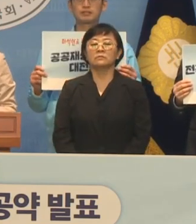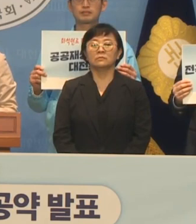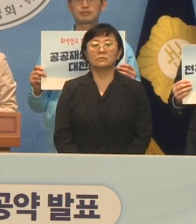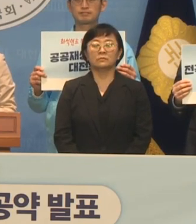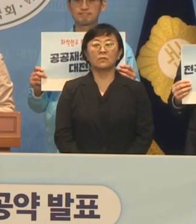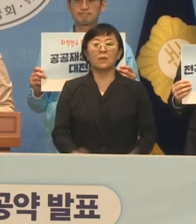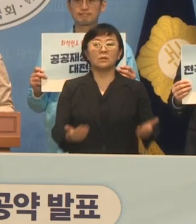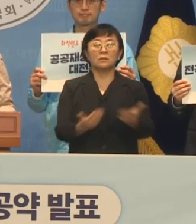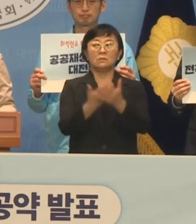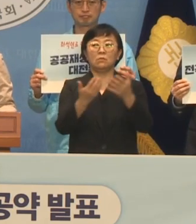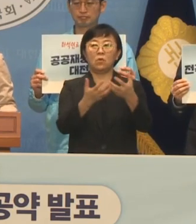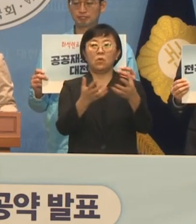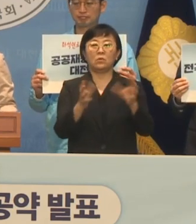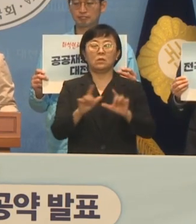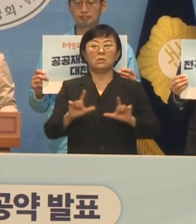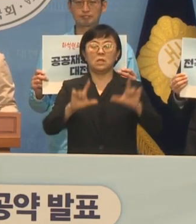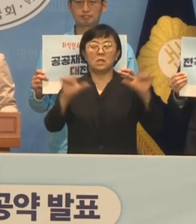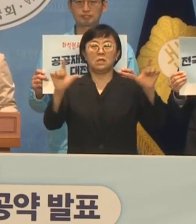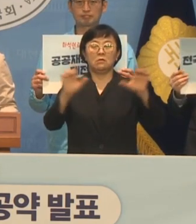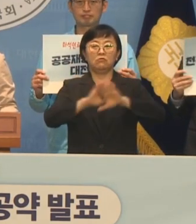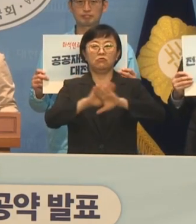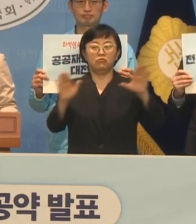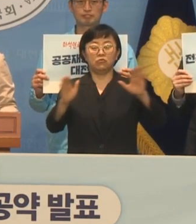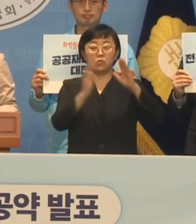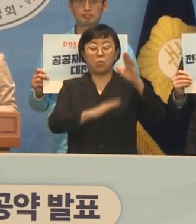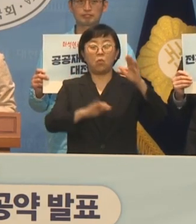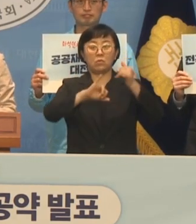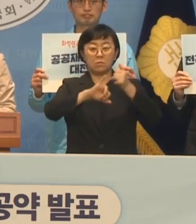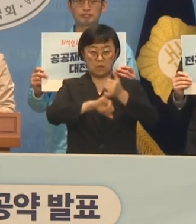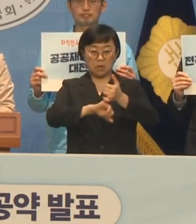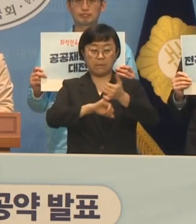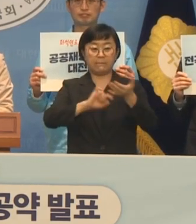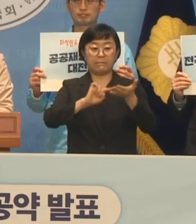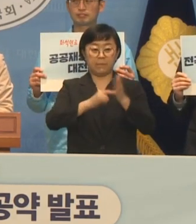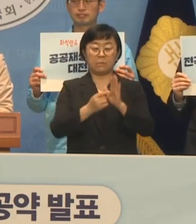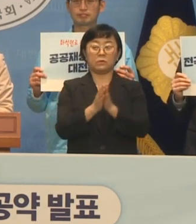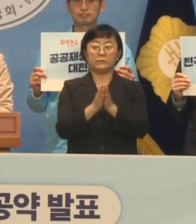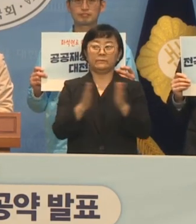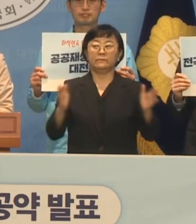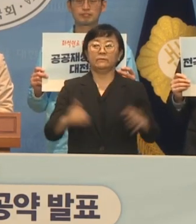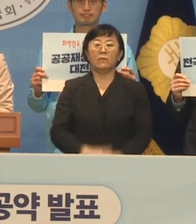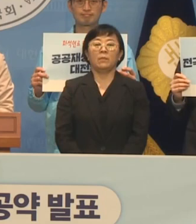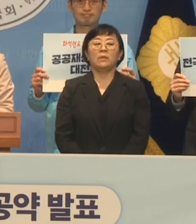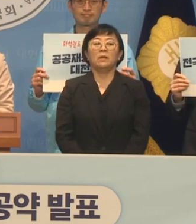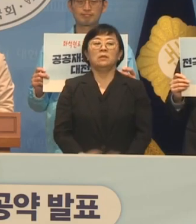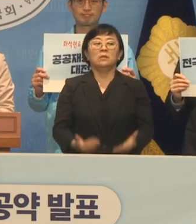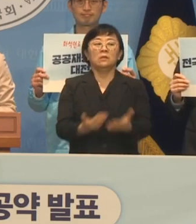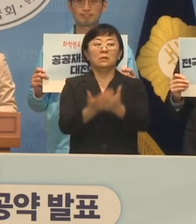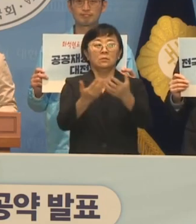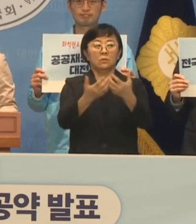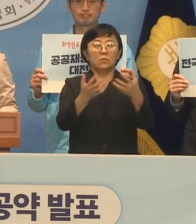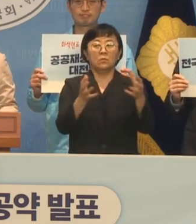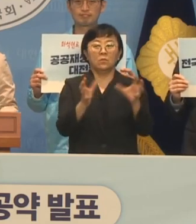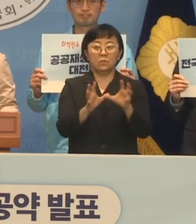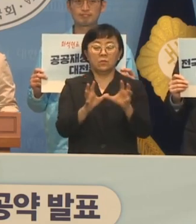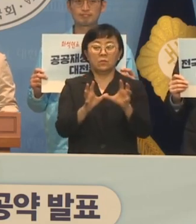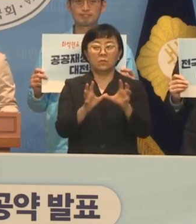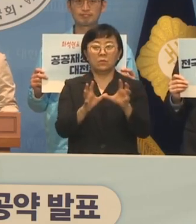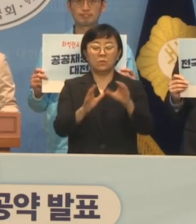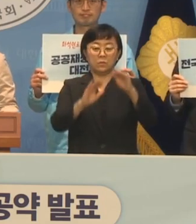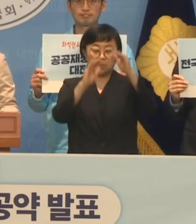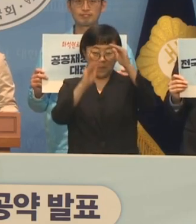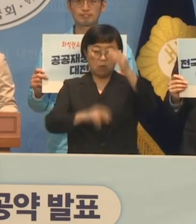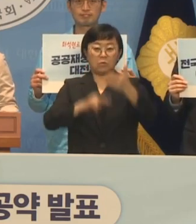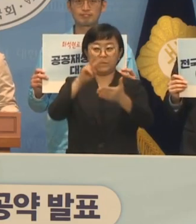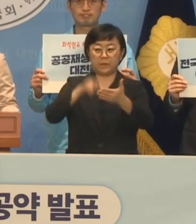네, 진보당 기후 공약 발표 기자회견을 시작하겠습니다. 진보당 기후 공약 발표문